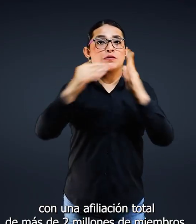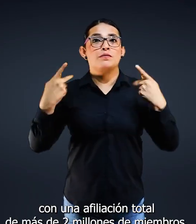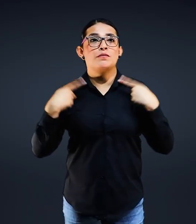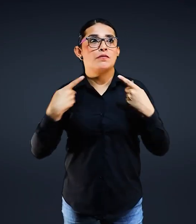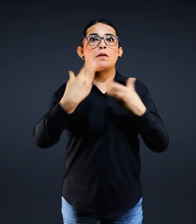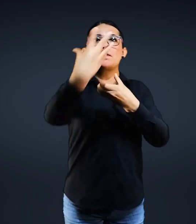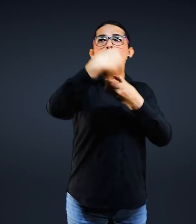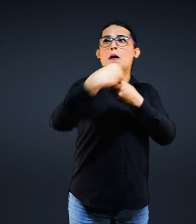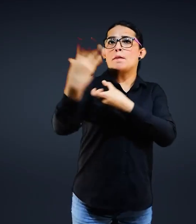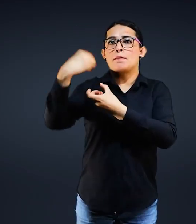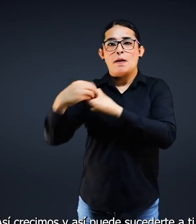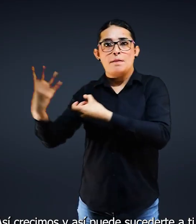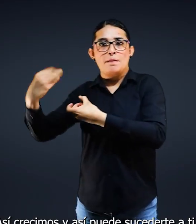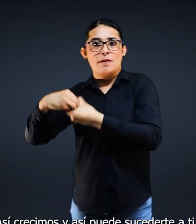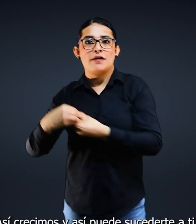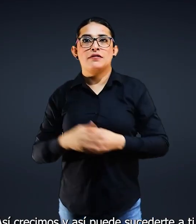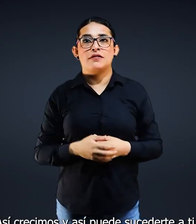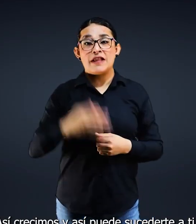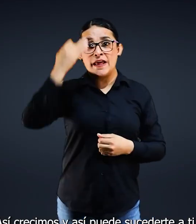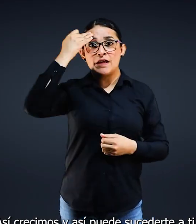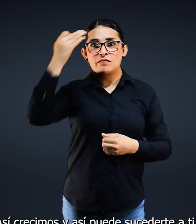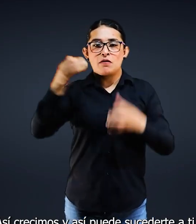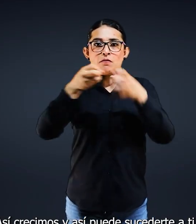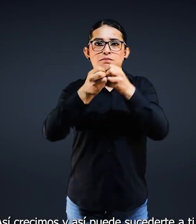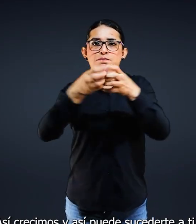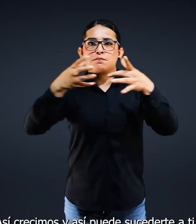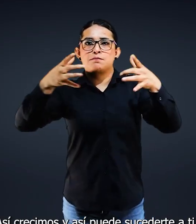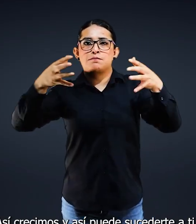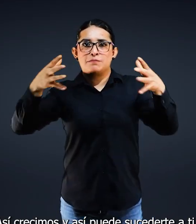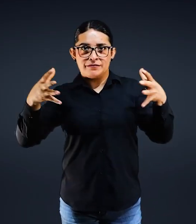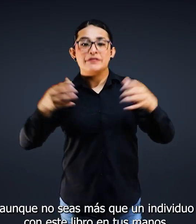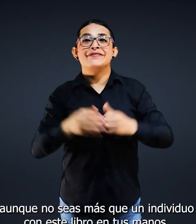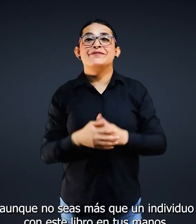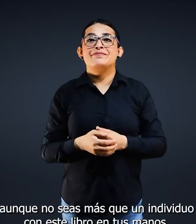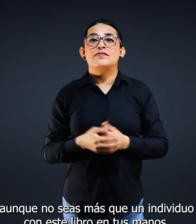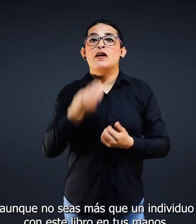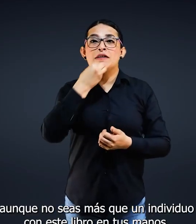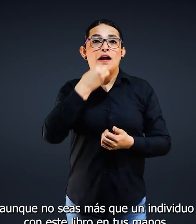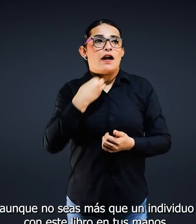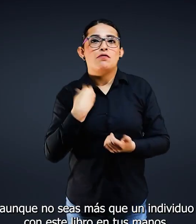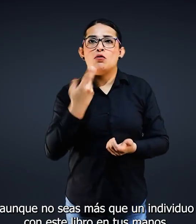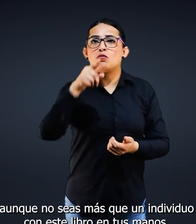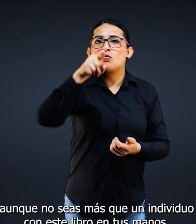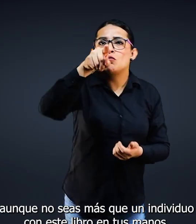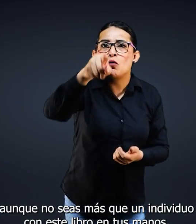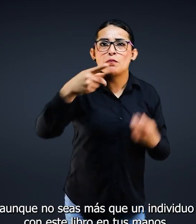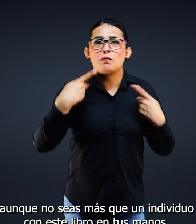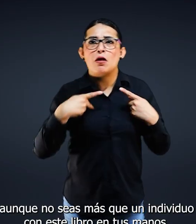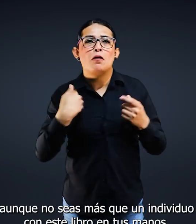miembros. Así crecimos y así puede sucederte a ti, aunque no seas más que un individuo con este libro en tus